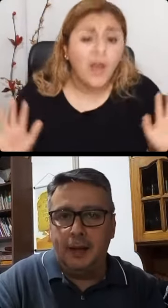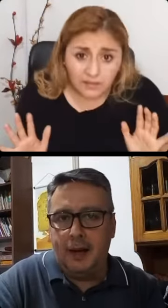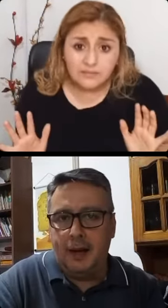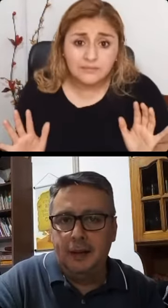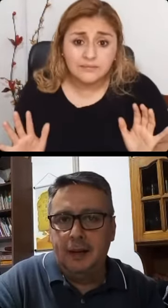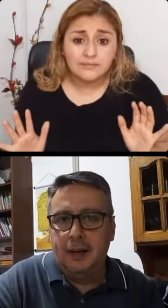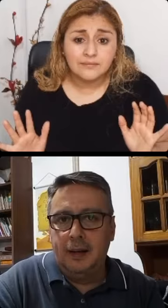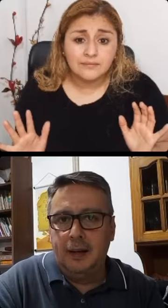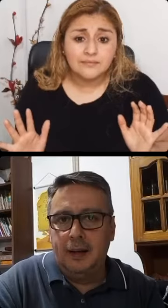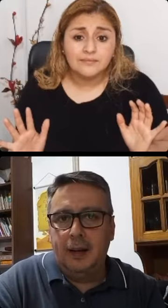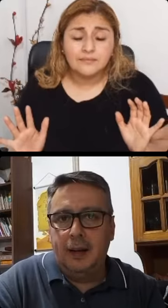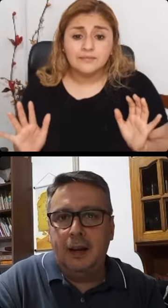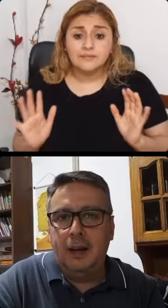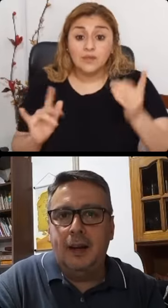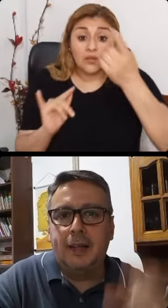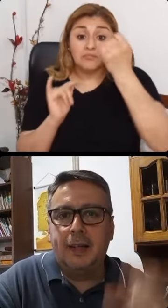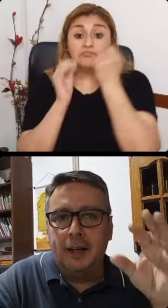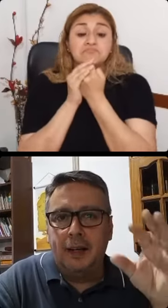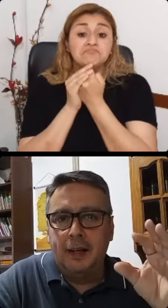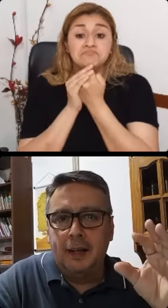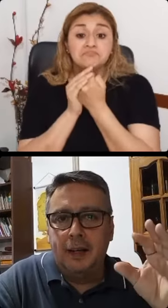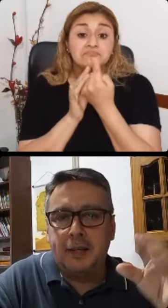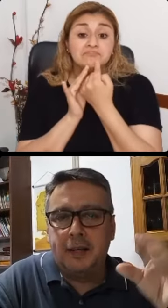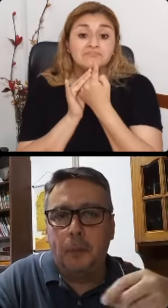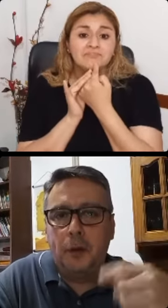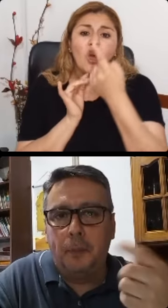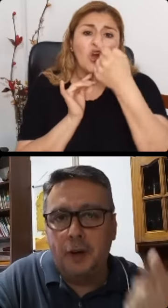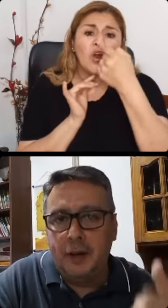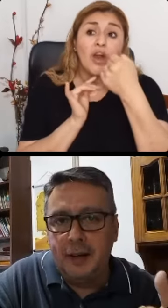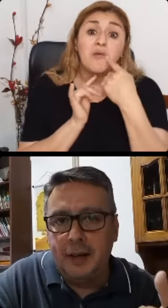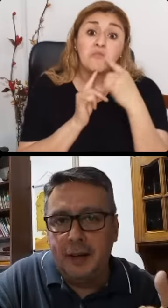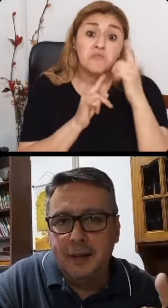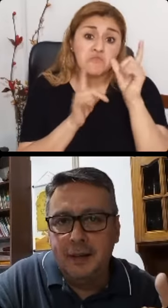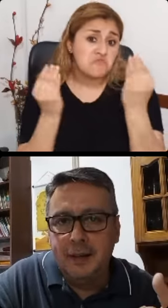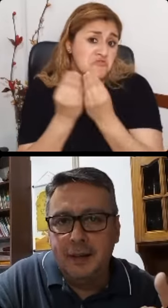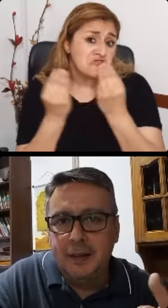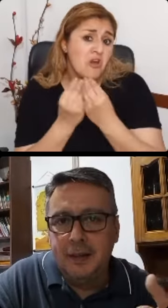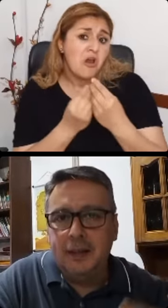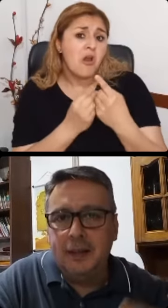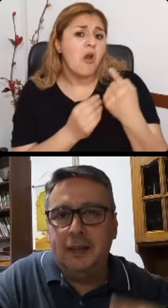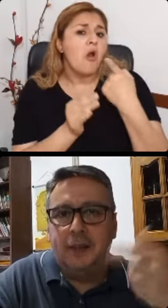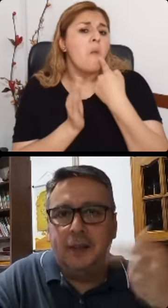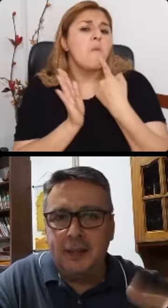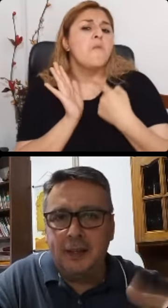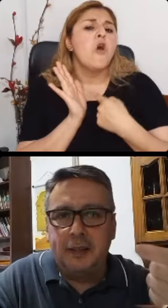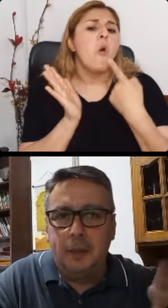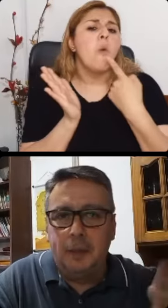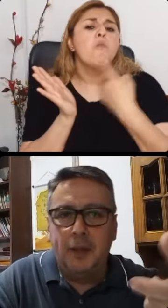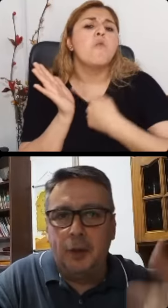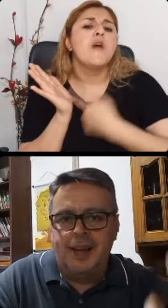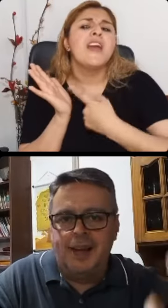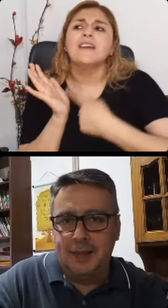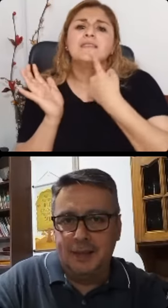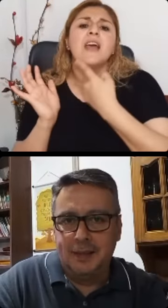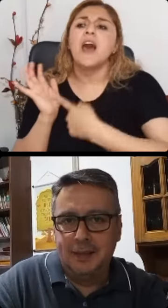actualidad es que se nos proponen diferentes tipos de lentes